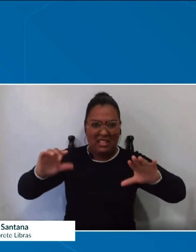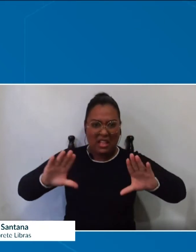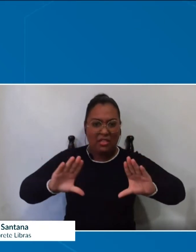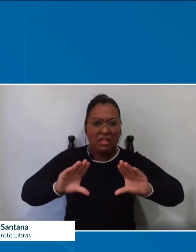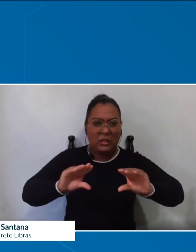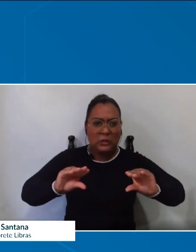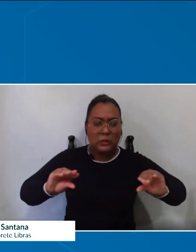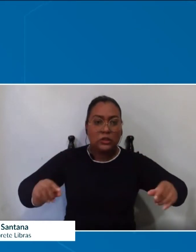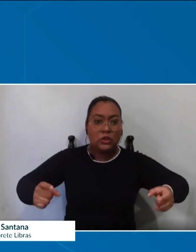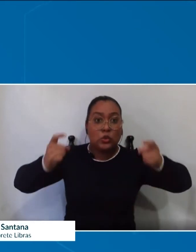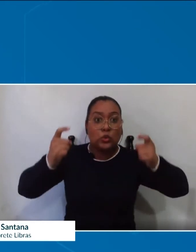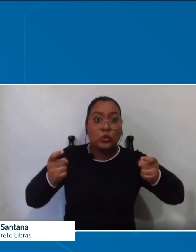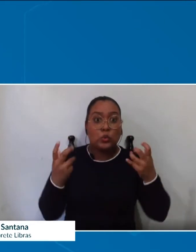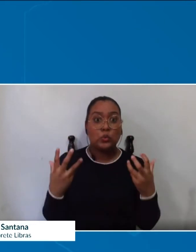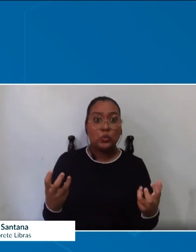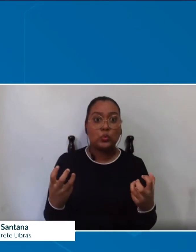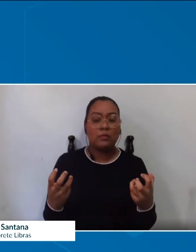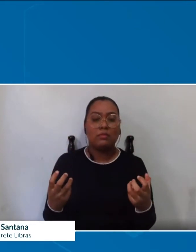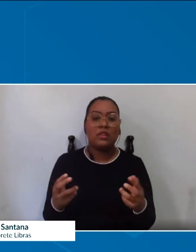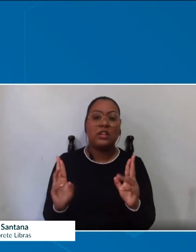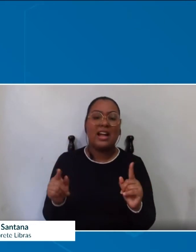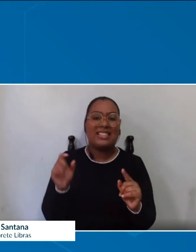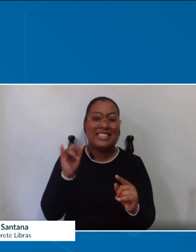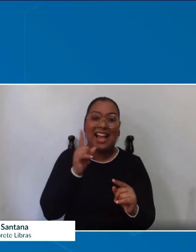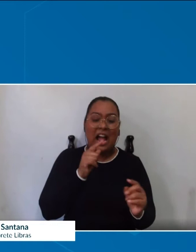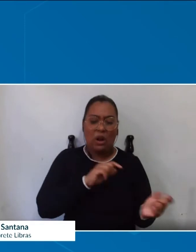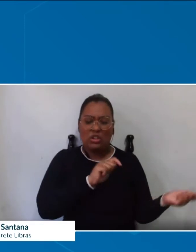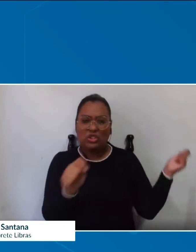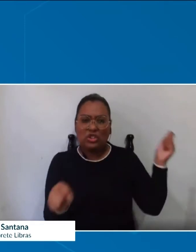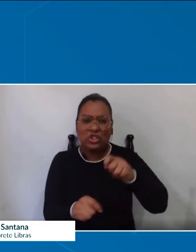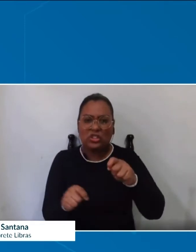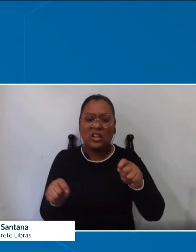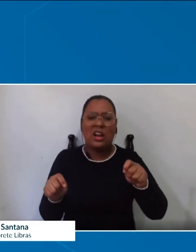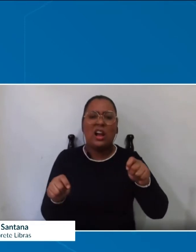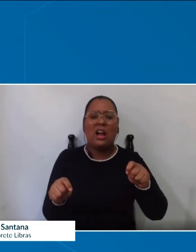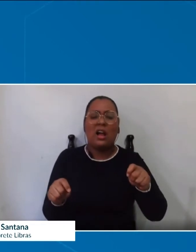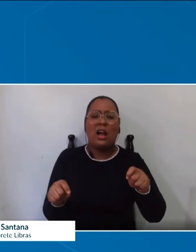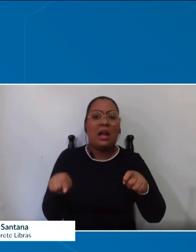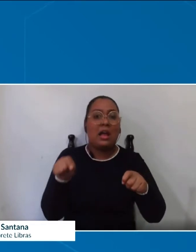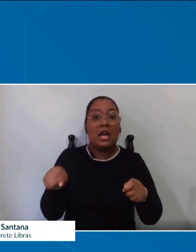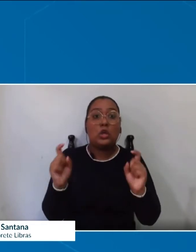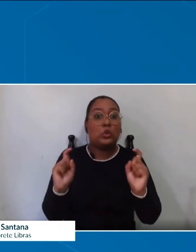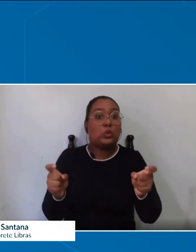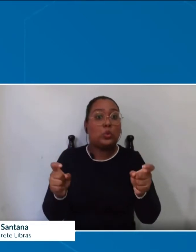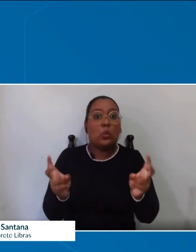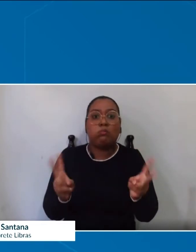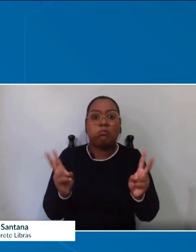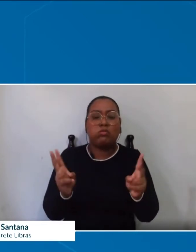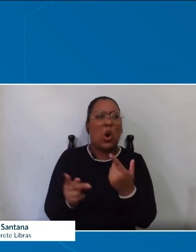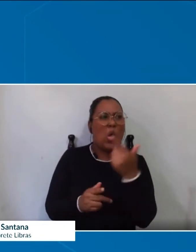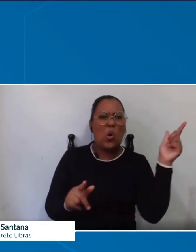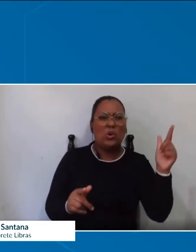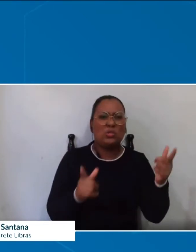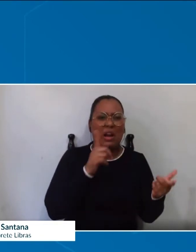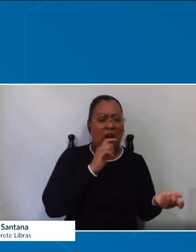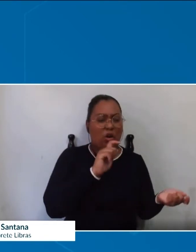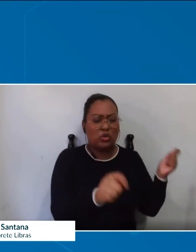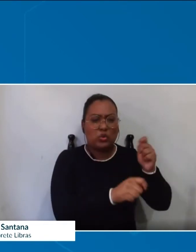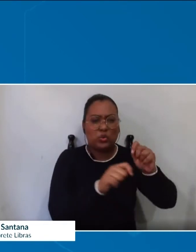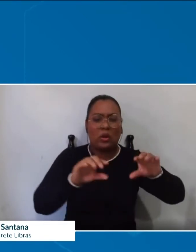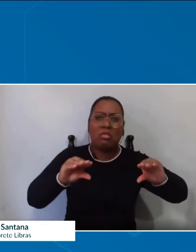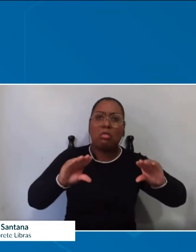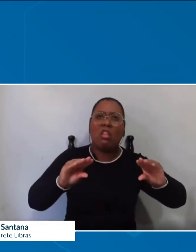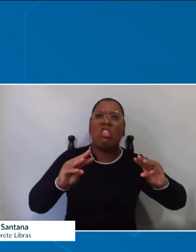de água, como os outros compensados fazem, né? Eles esfarelam, né? Esse da casca do tomate não faz isso. Nós pegamos a